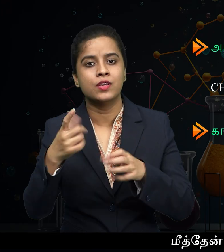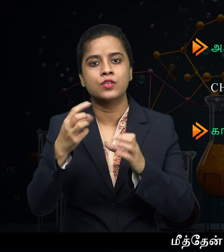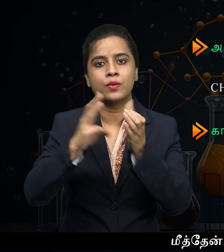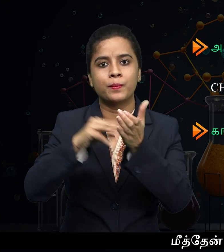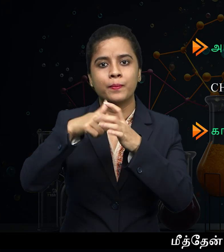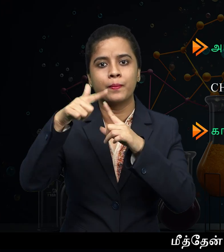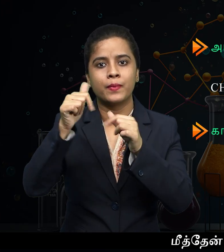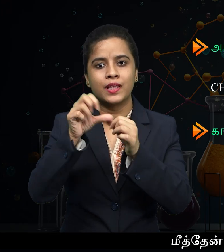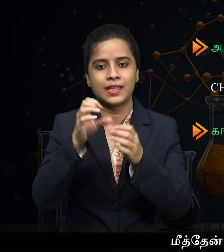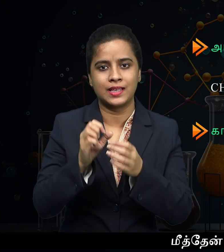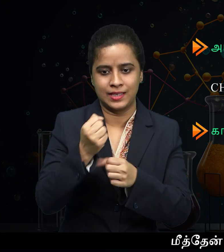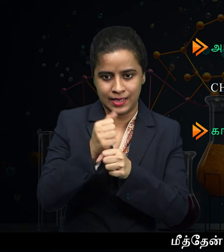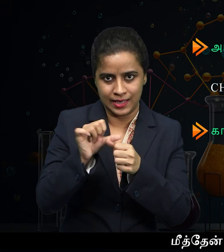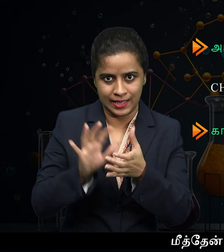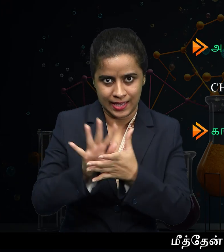உருவாகிறது.